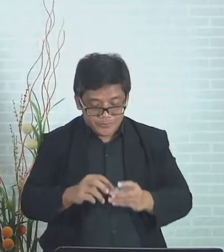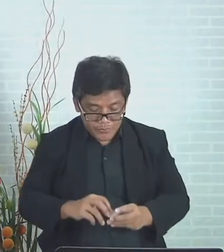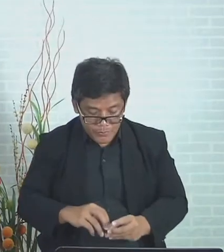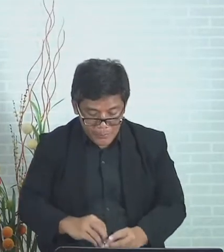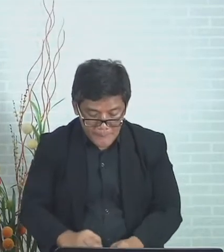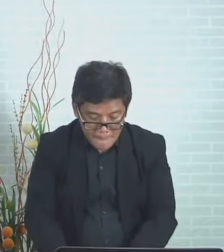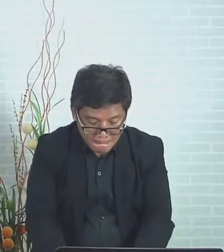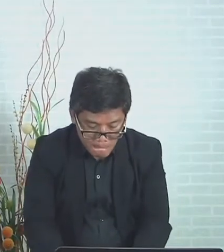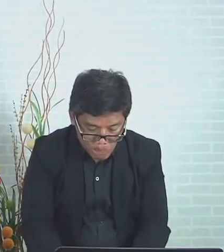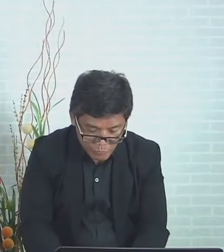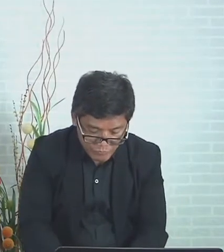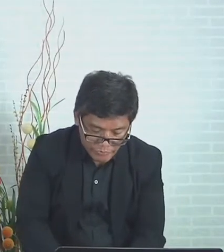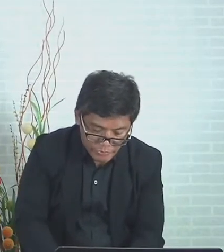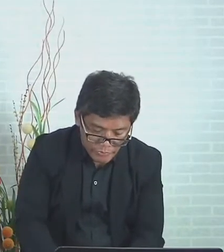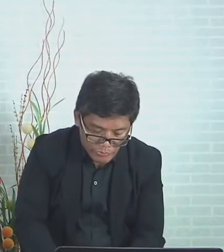hai hai